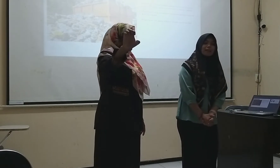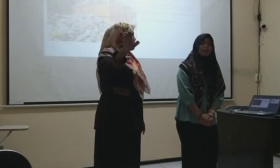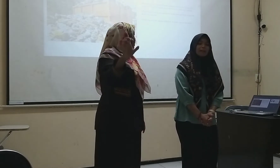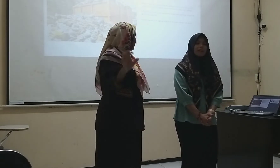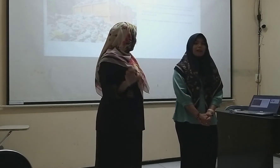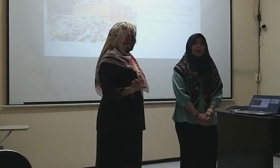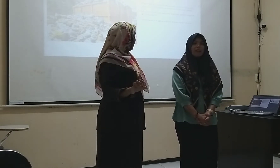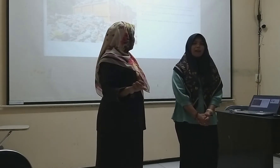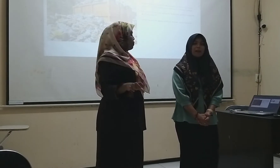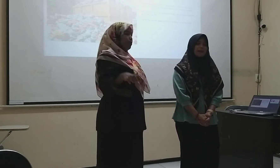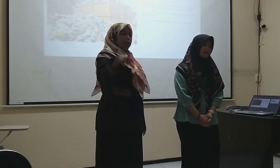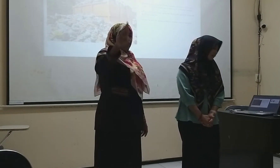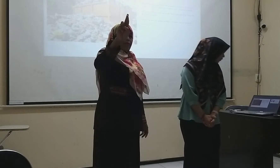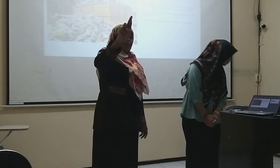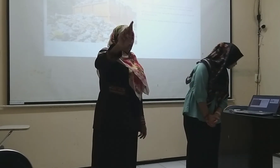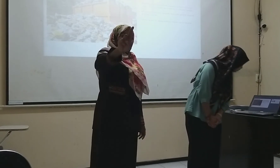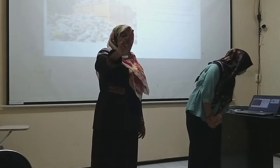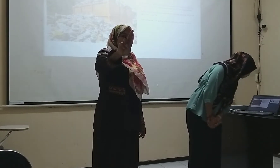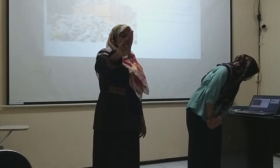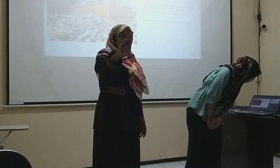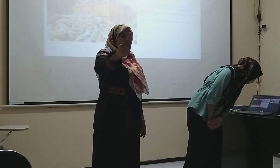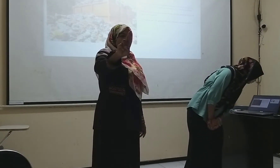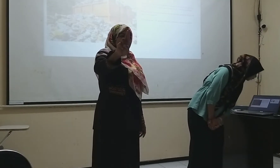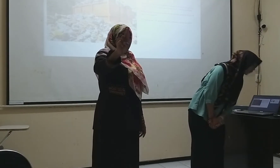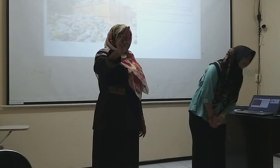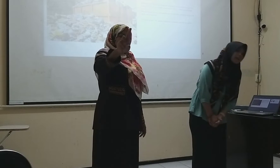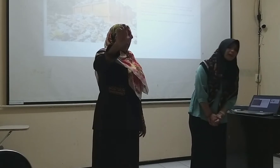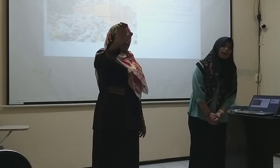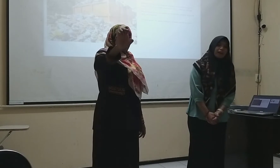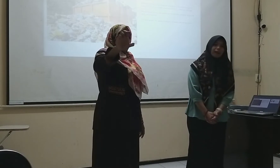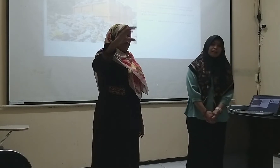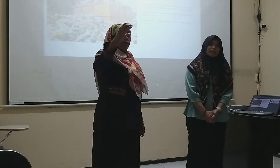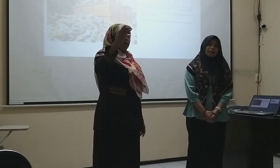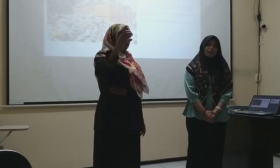REUSE. Yang ketiga